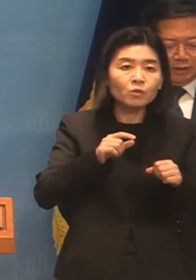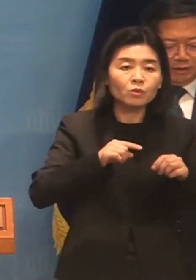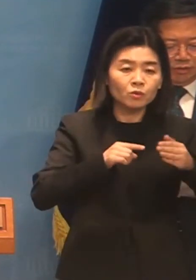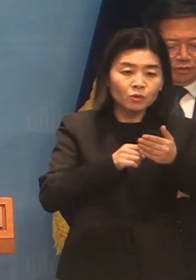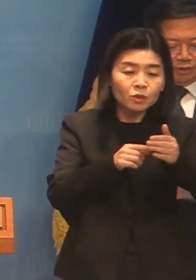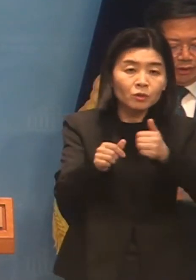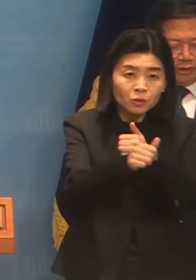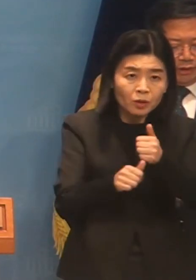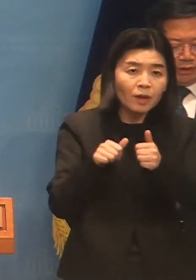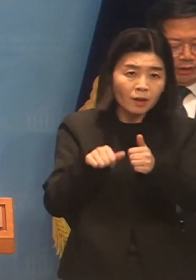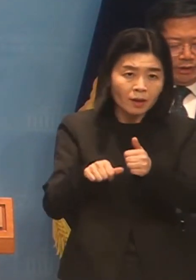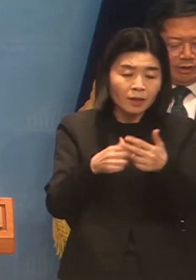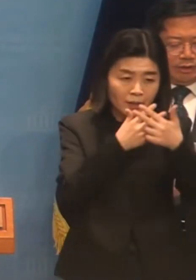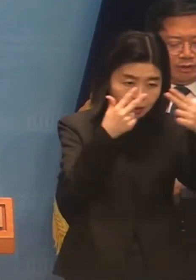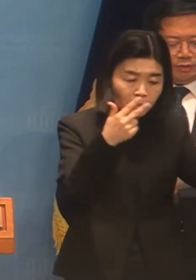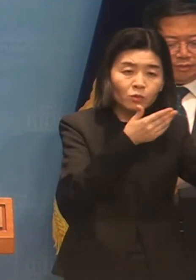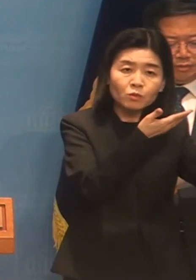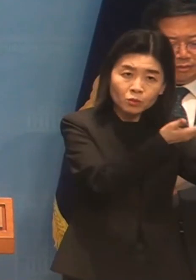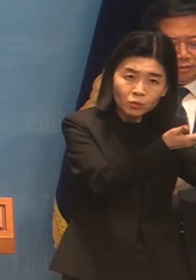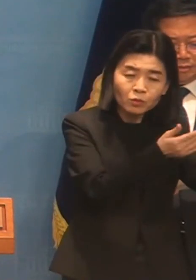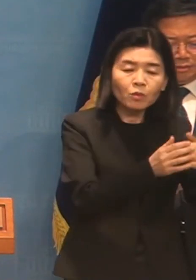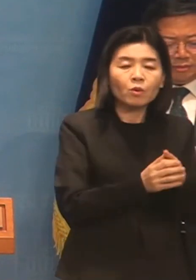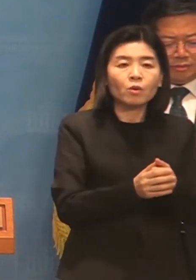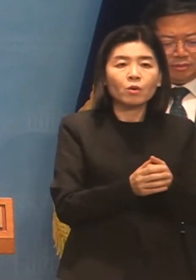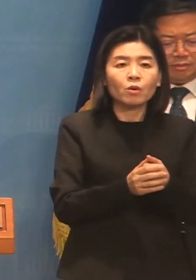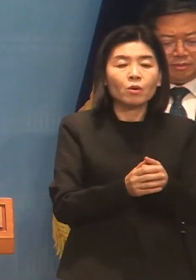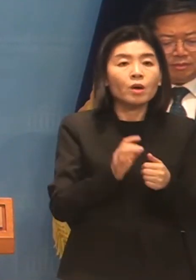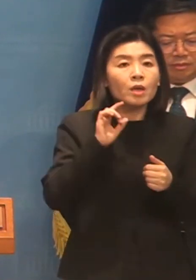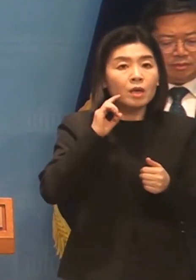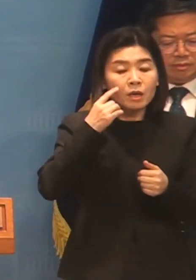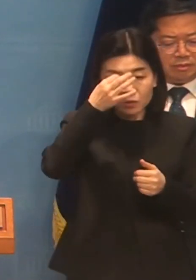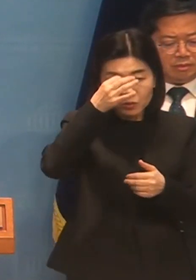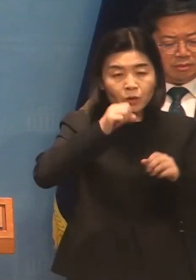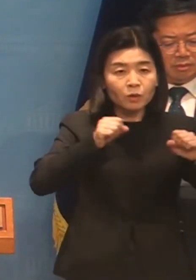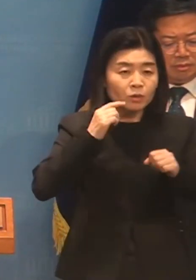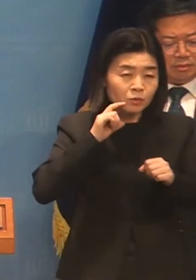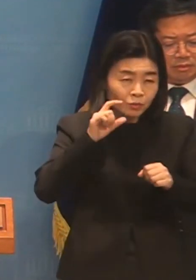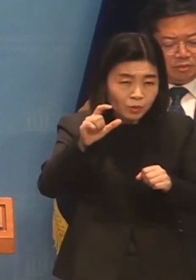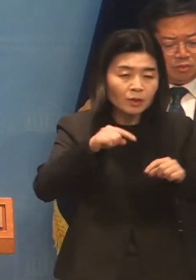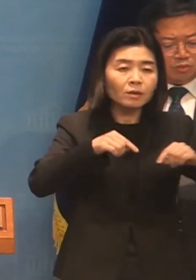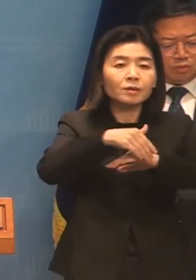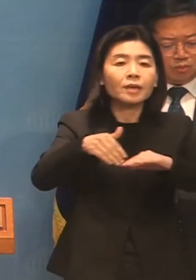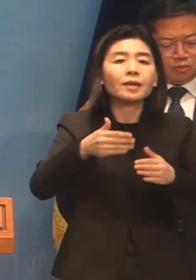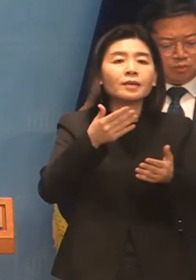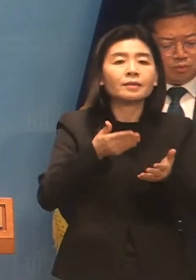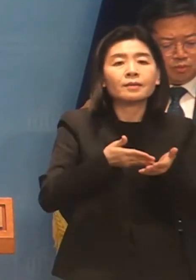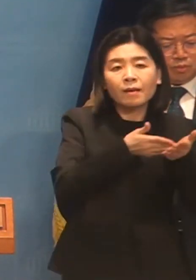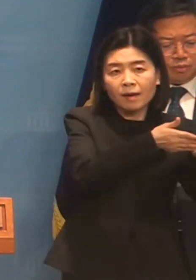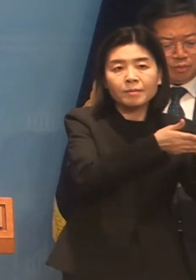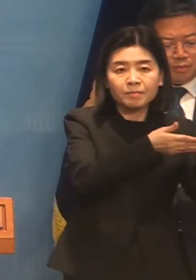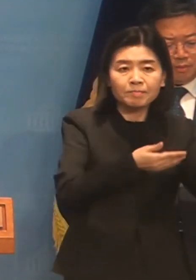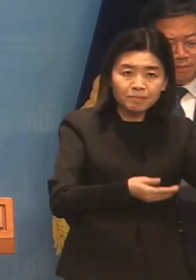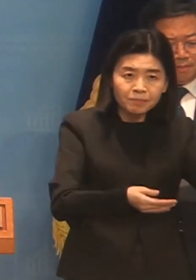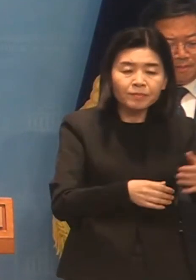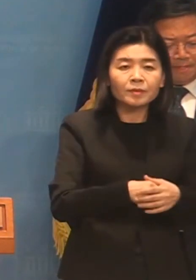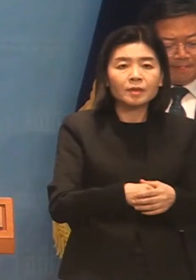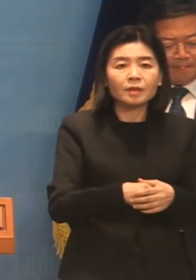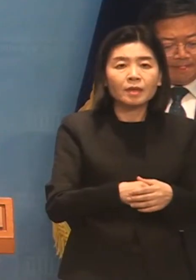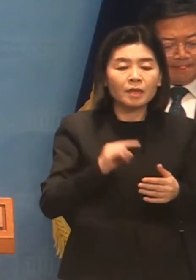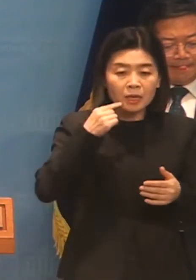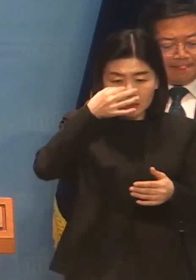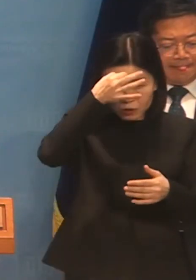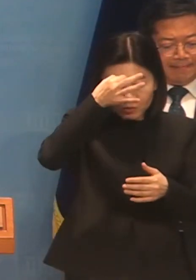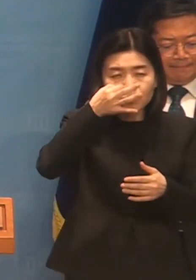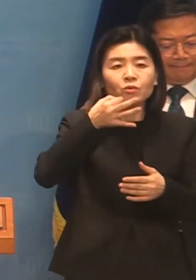더불어민주당 이재명 후보에게 지속가능한 예술활동을 위한 정책 제안 전달. 우리는 예술을